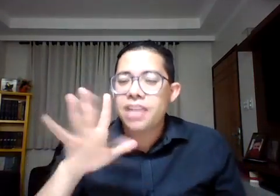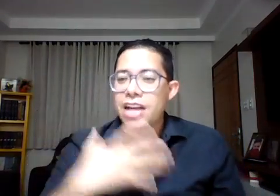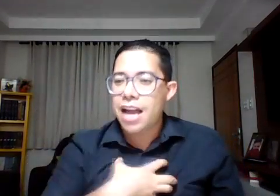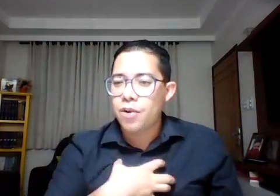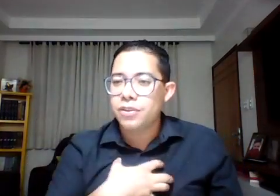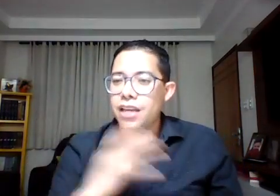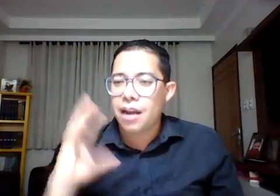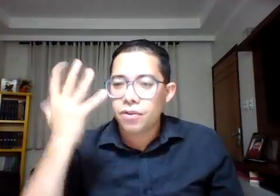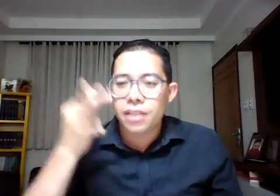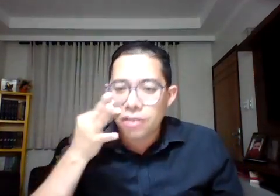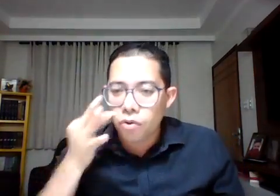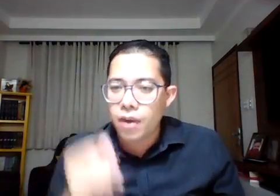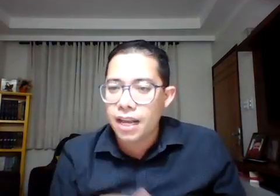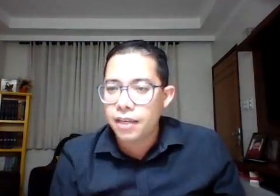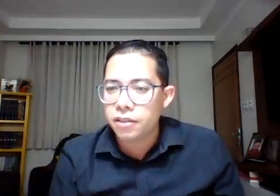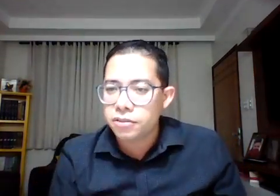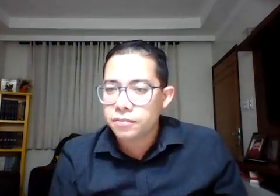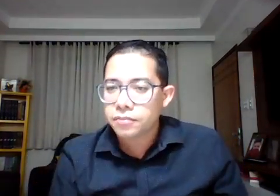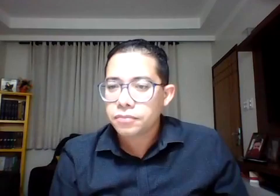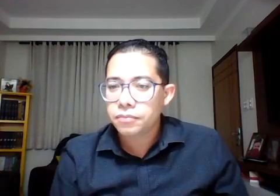já aconteceu com ela isso.